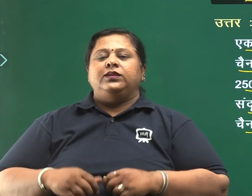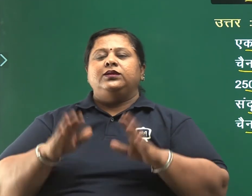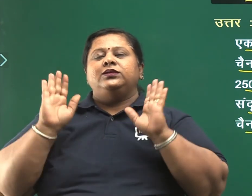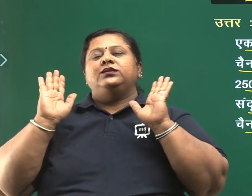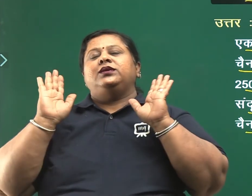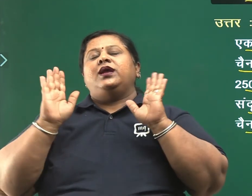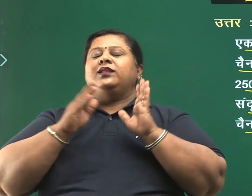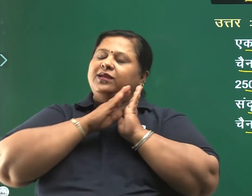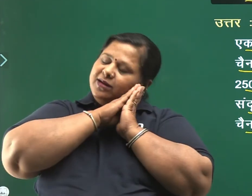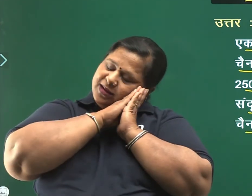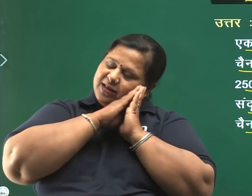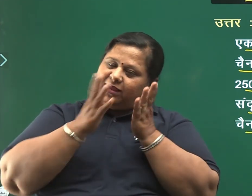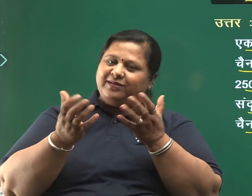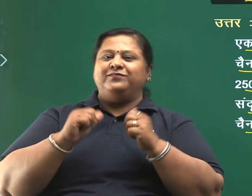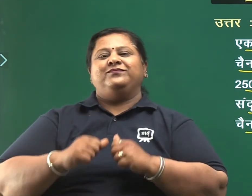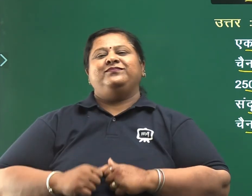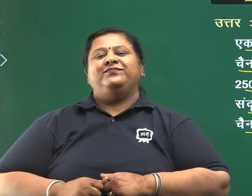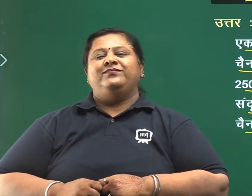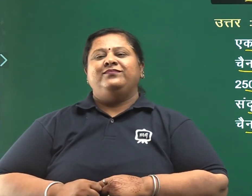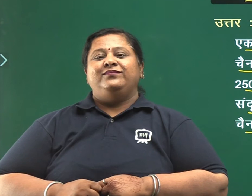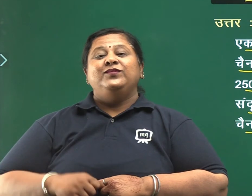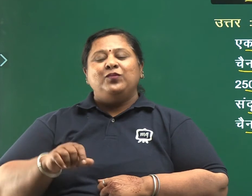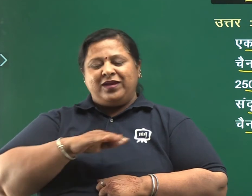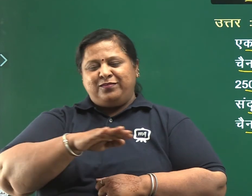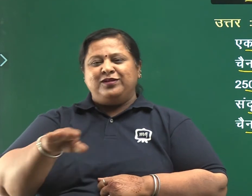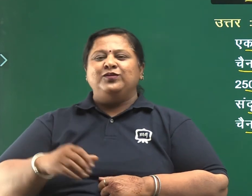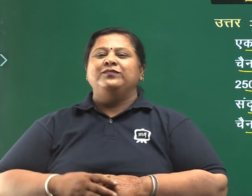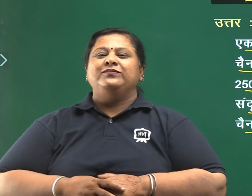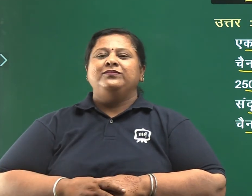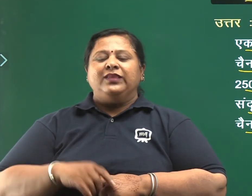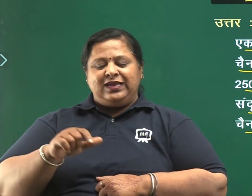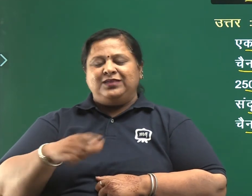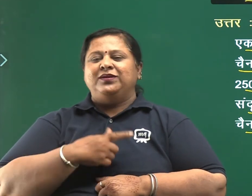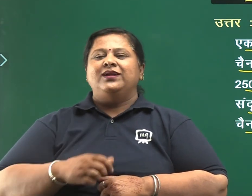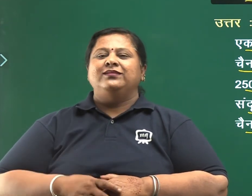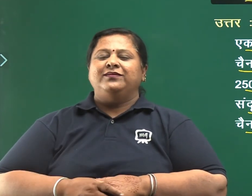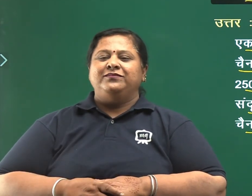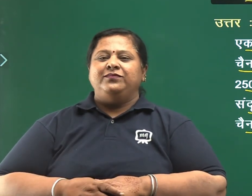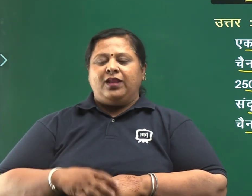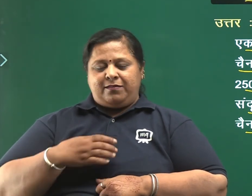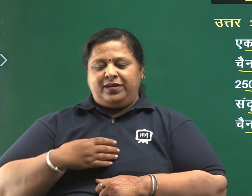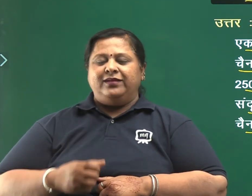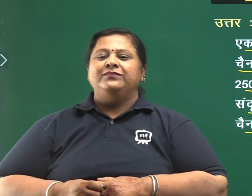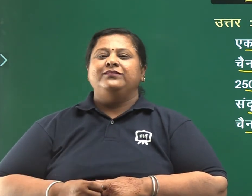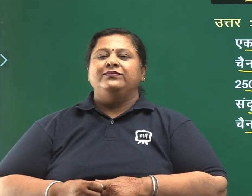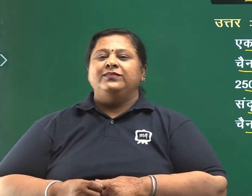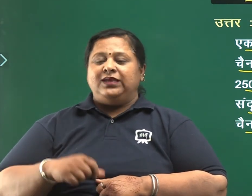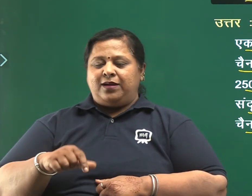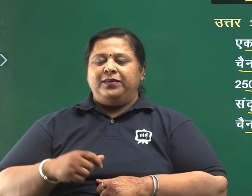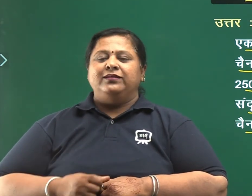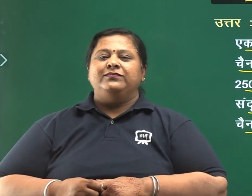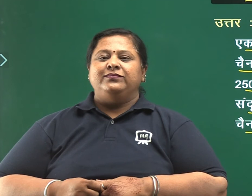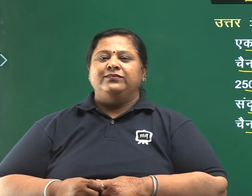चैन की नींद आई। तो प्यारे बच्चों, इस प्रकार से हमने यहाँ